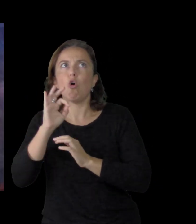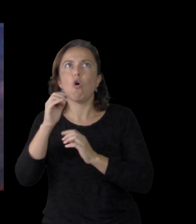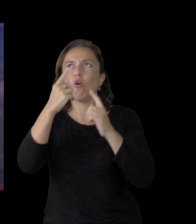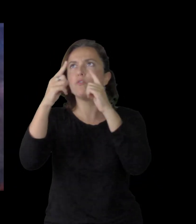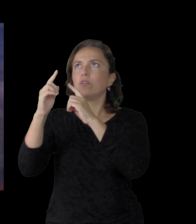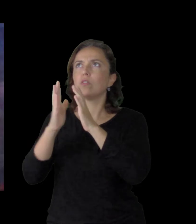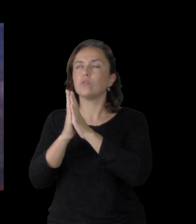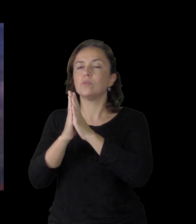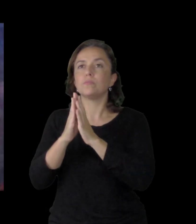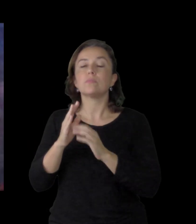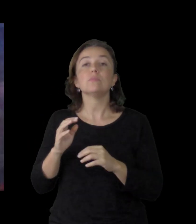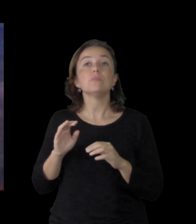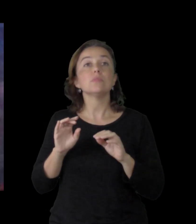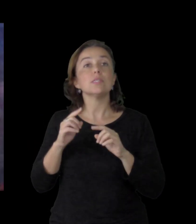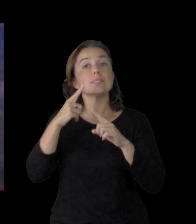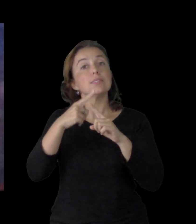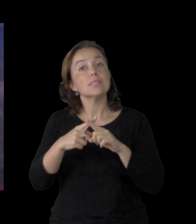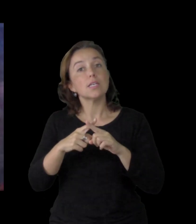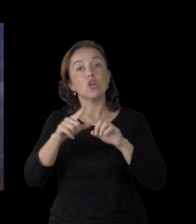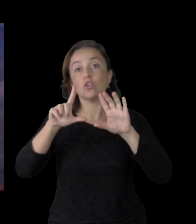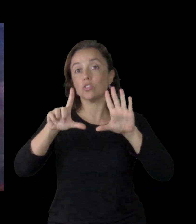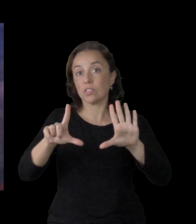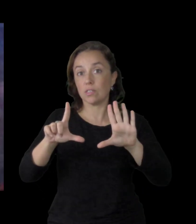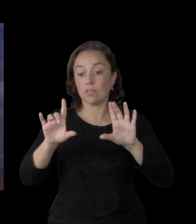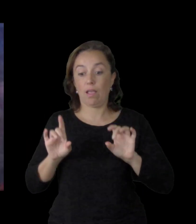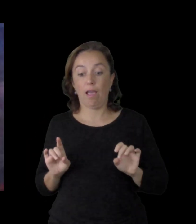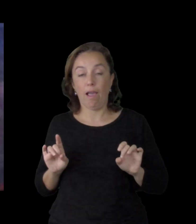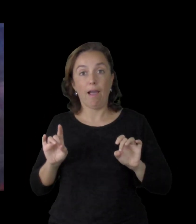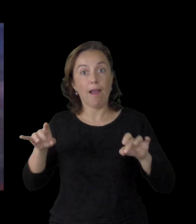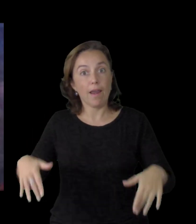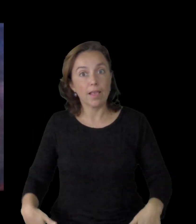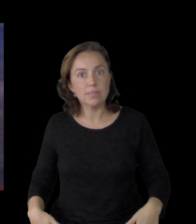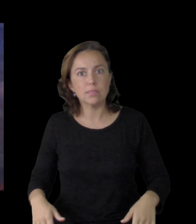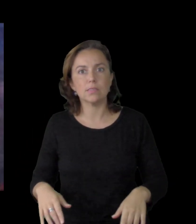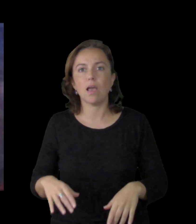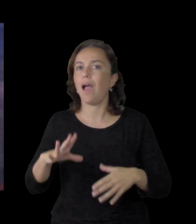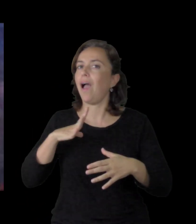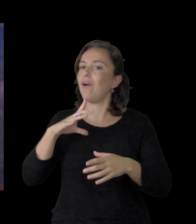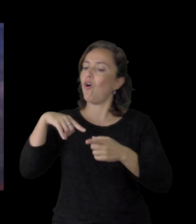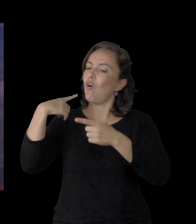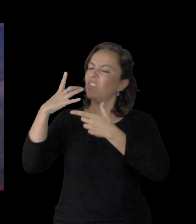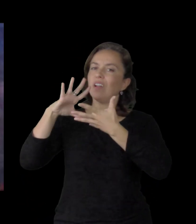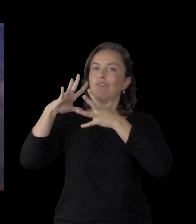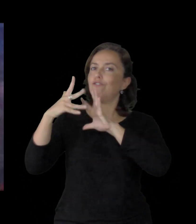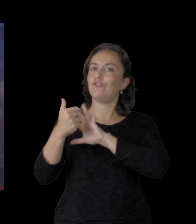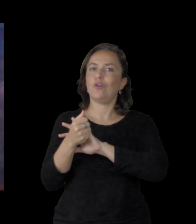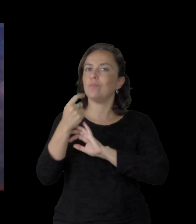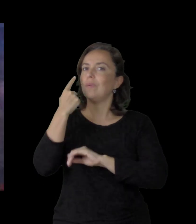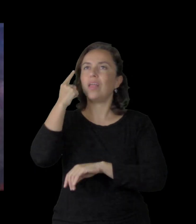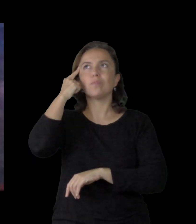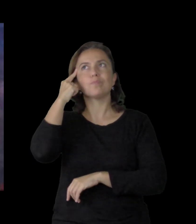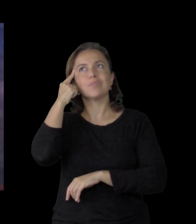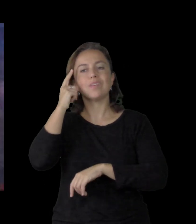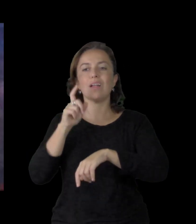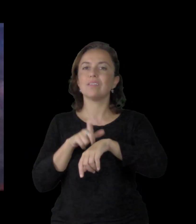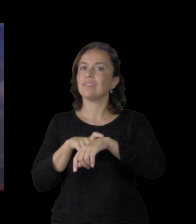a.C. en Grecia, ya tenía también otra mirada y concepción y vivencia del tiempo, el cual